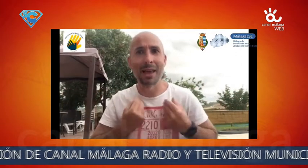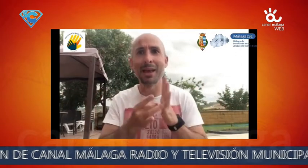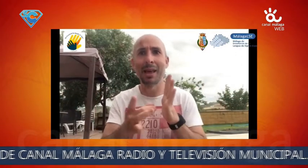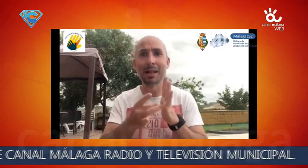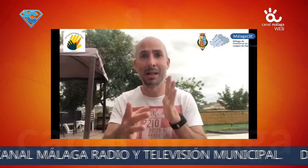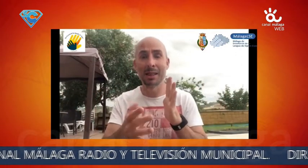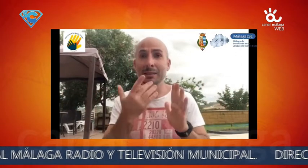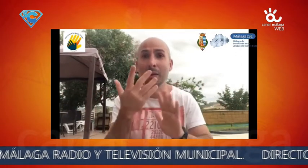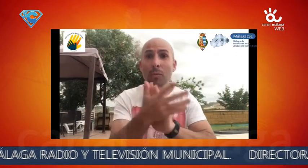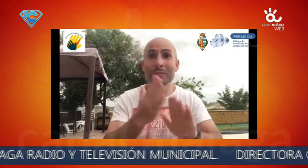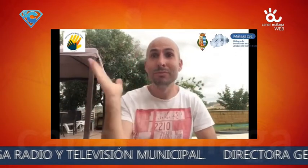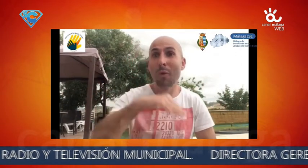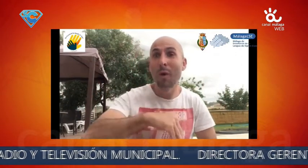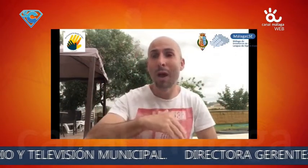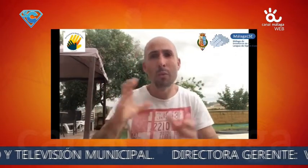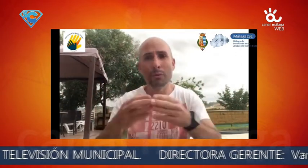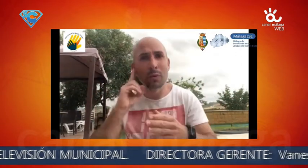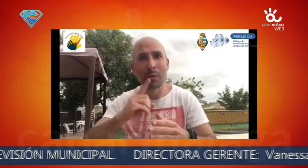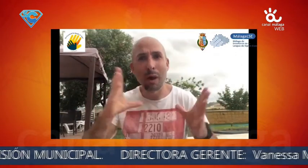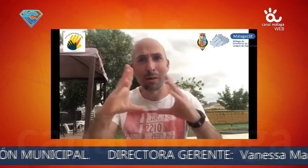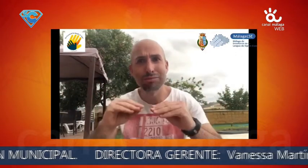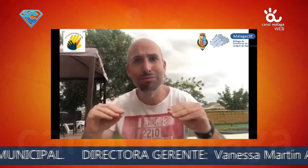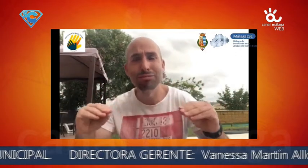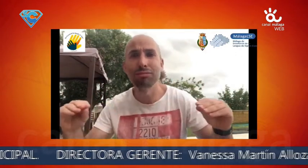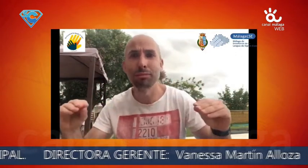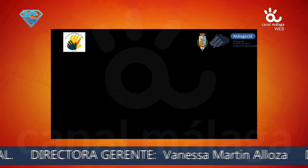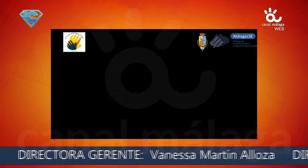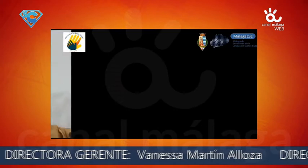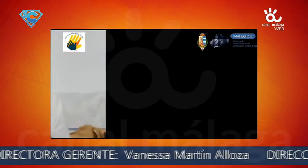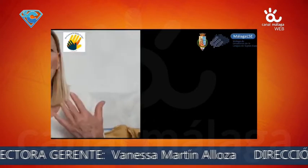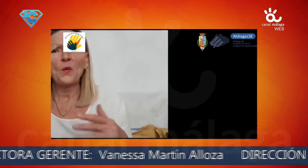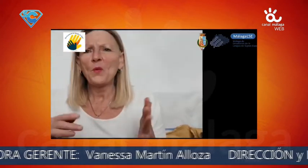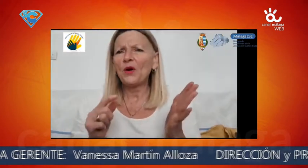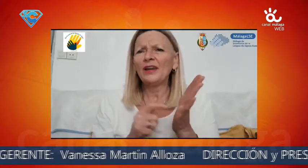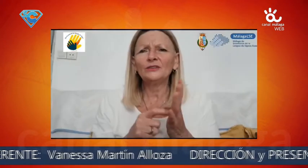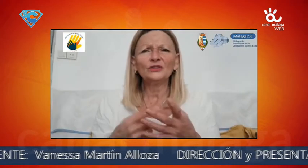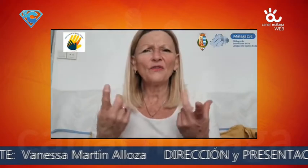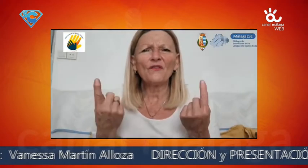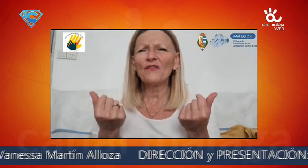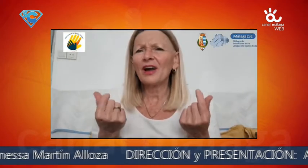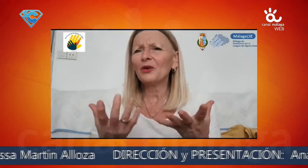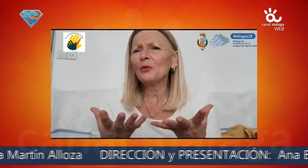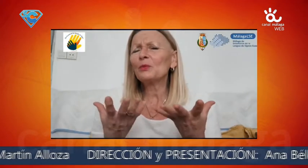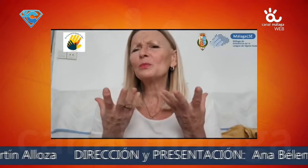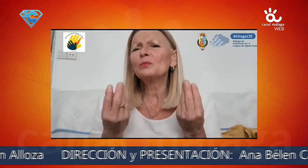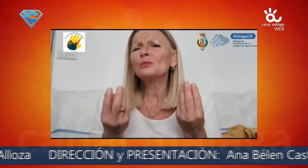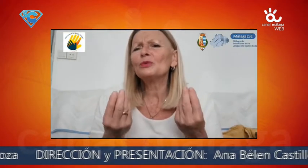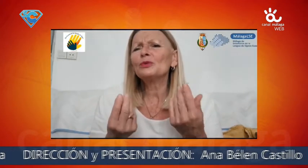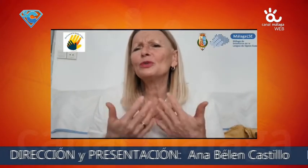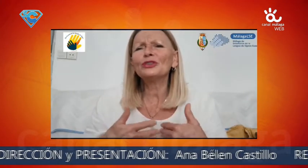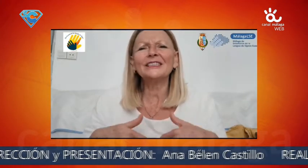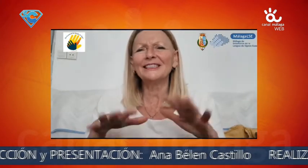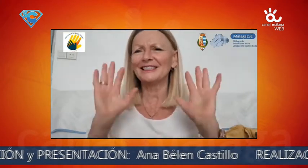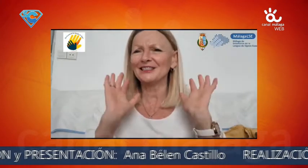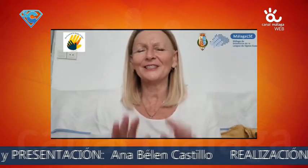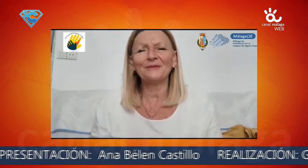de vida. Sin la lengua de signos, la comunidad sorda desaparecería, quedaría en silencio. La lengua de signos